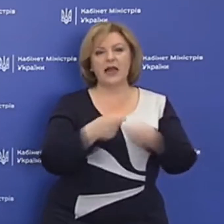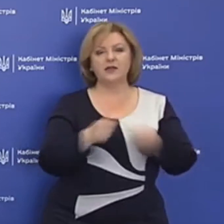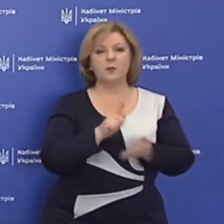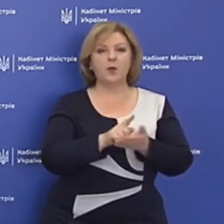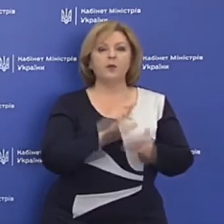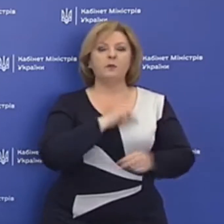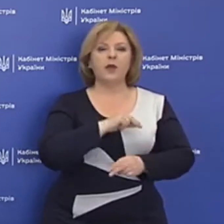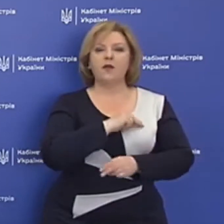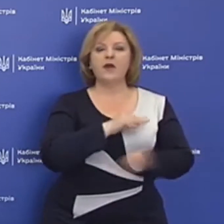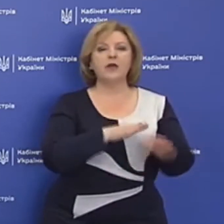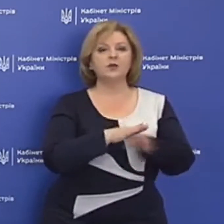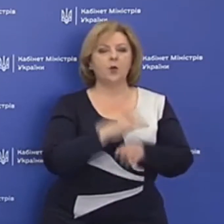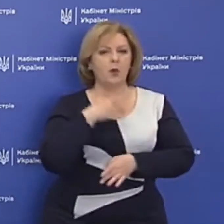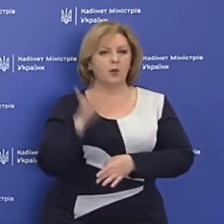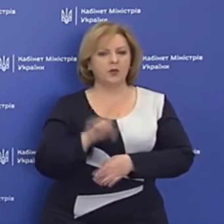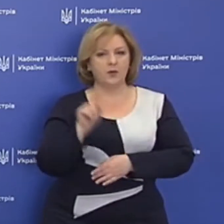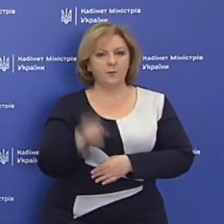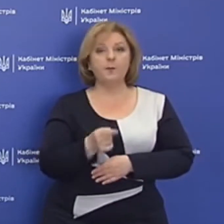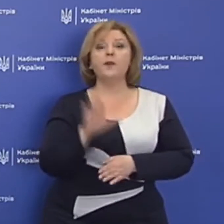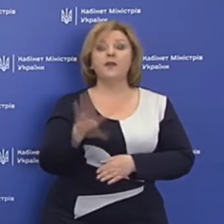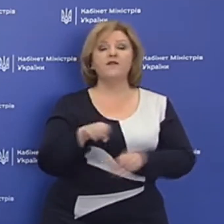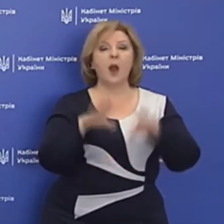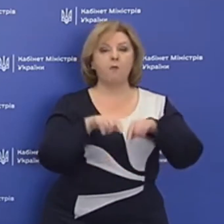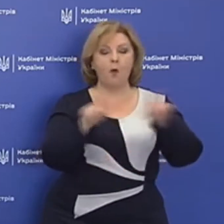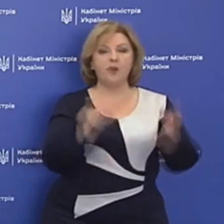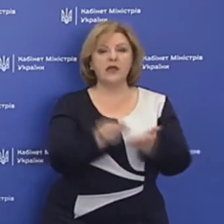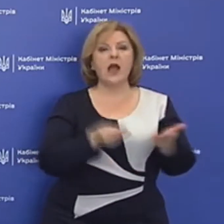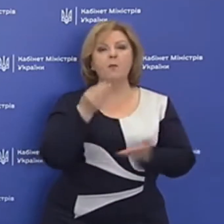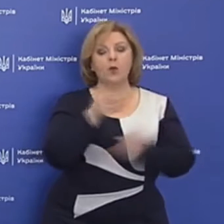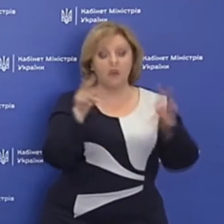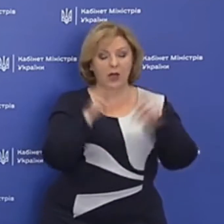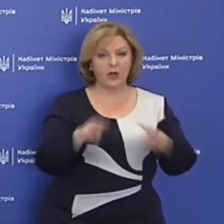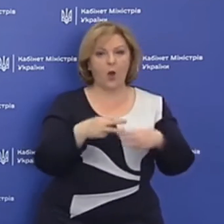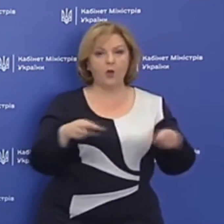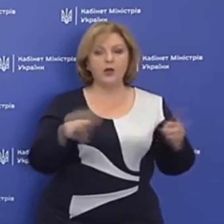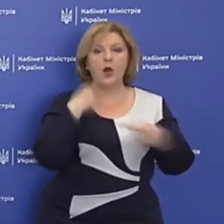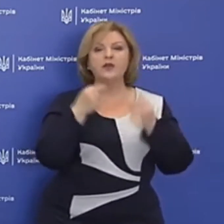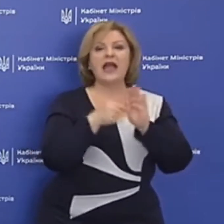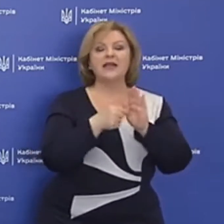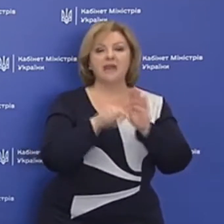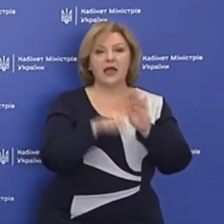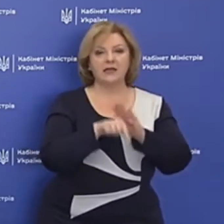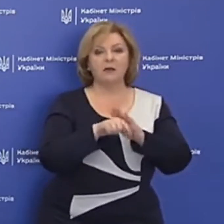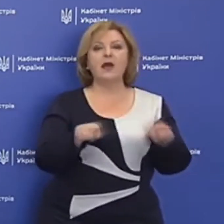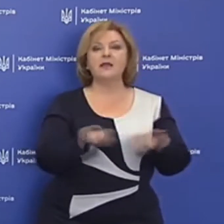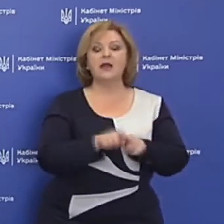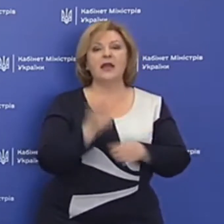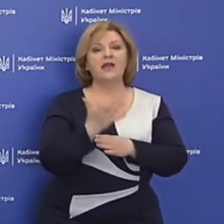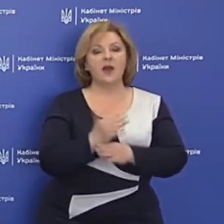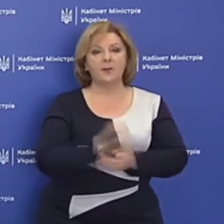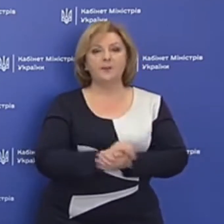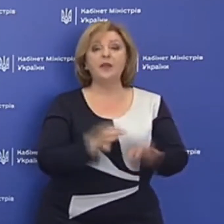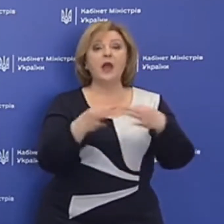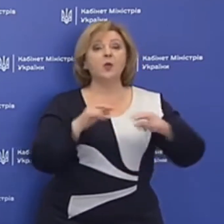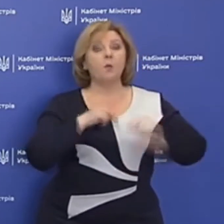вимог. Зокрема, у постанові, яка подана на розгляд уряду, йдеться про наступні вимоги.